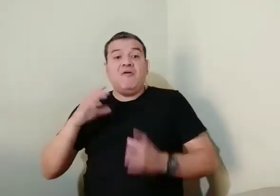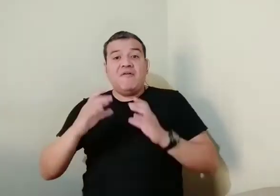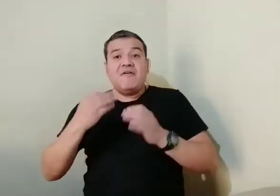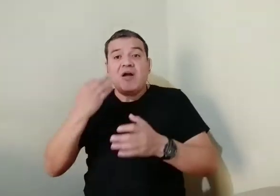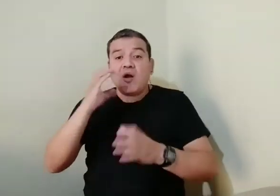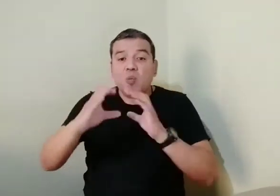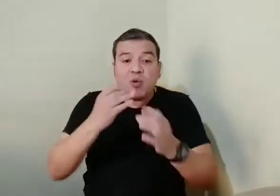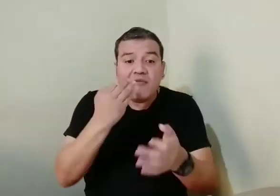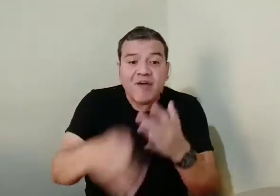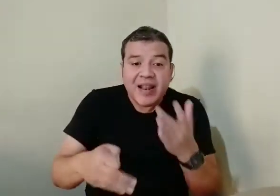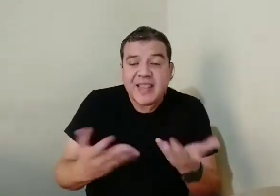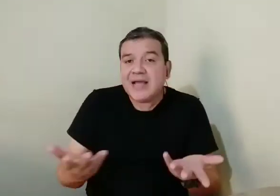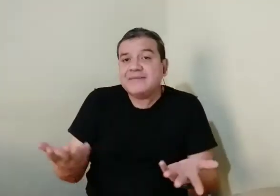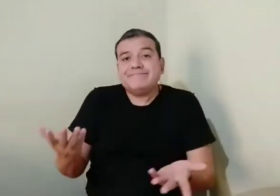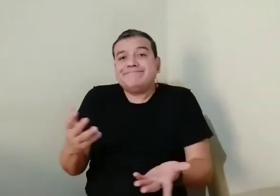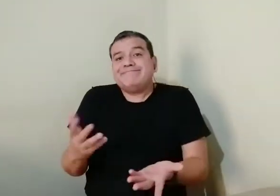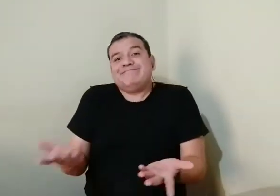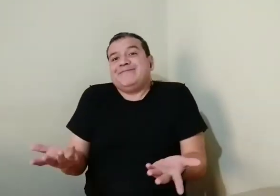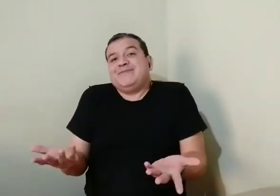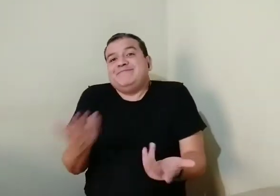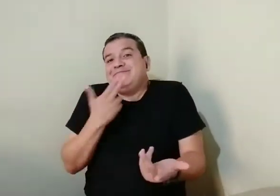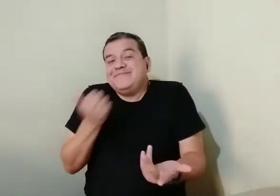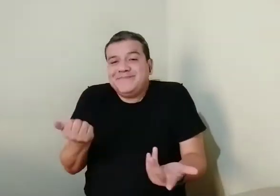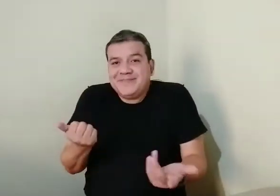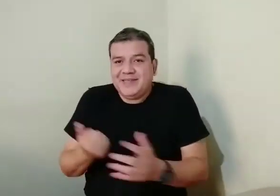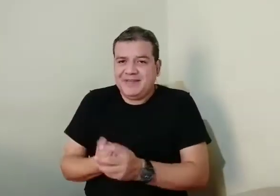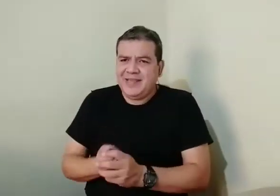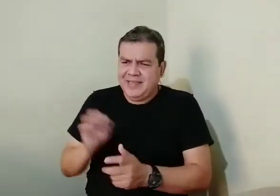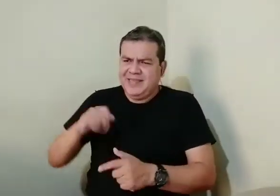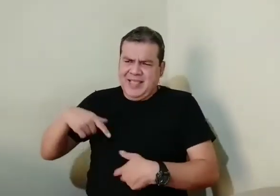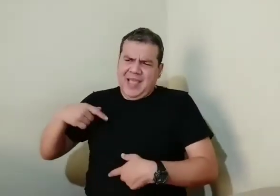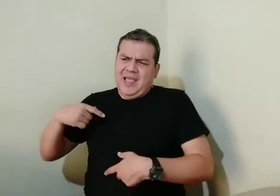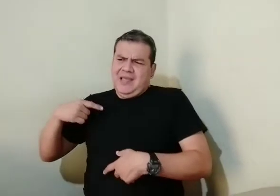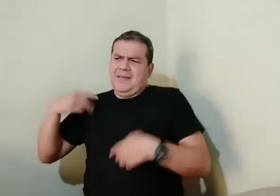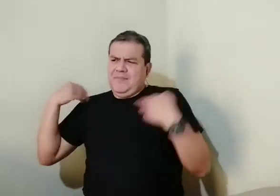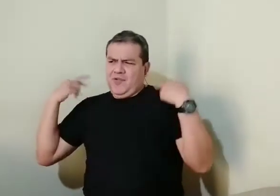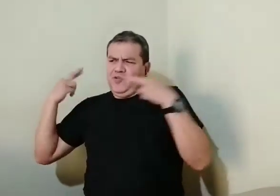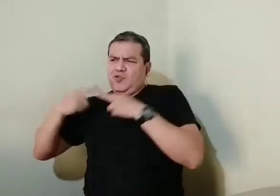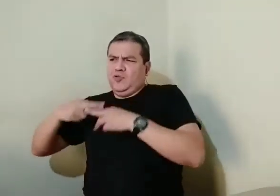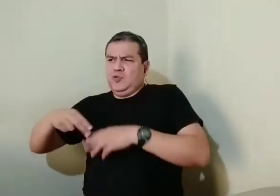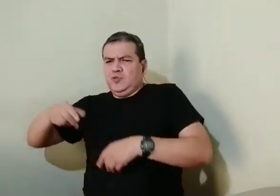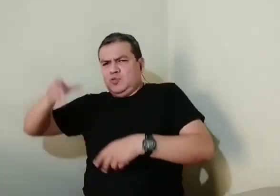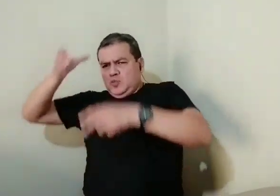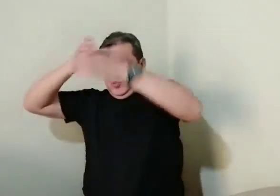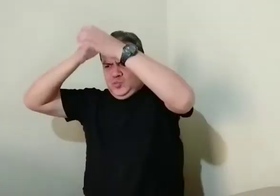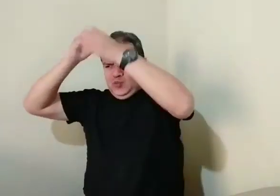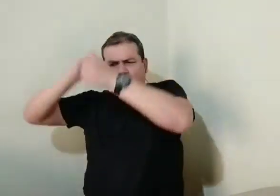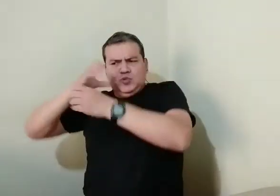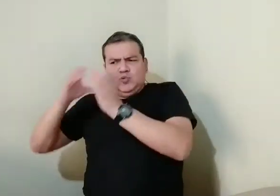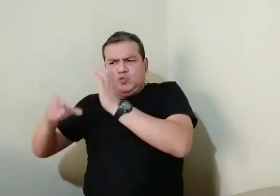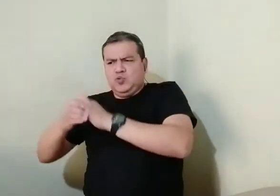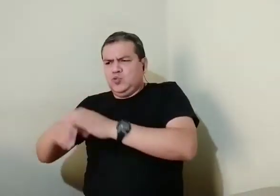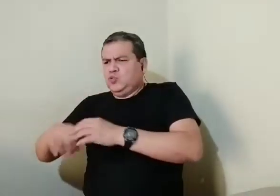para transmitir al alumno, debe tener la capacidad de